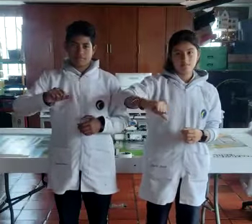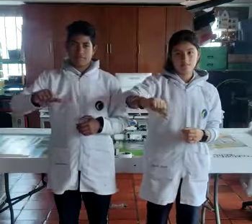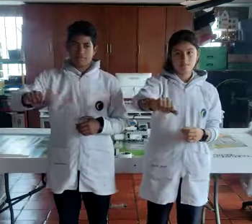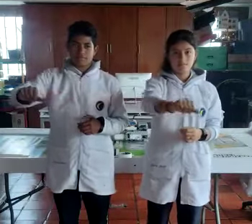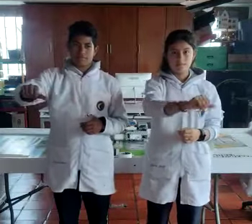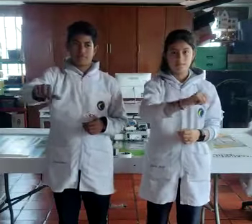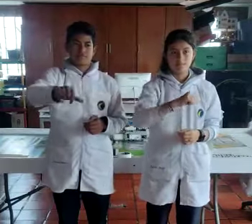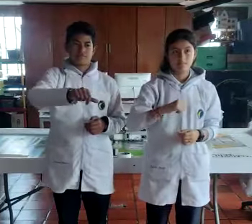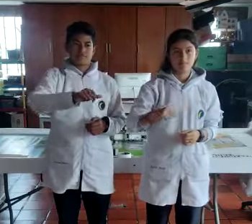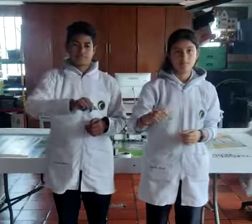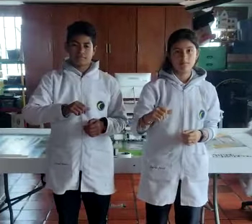Pan.